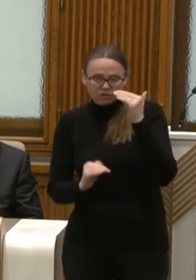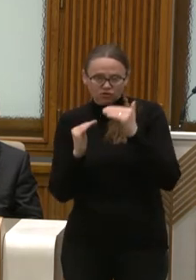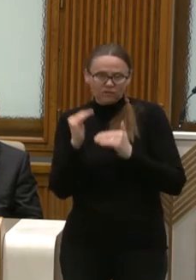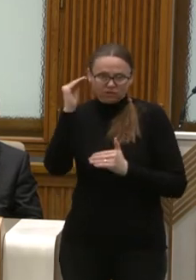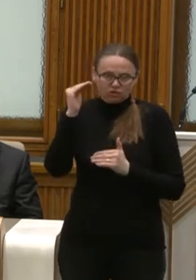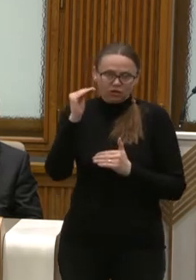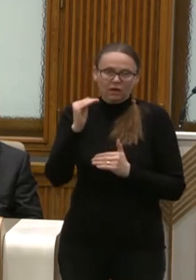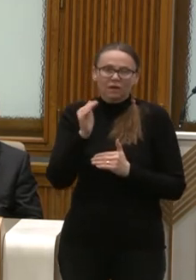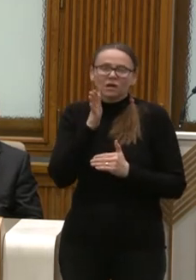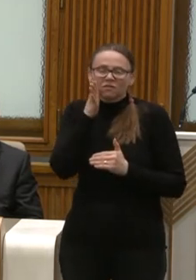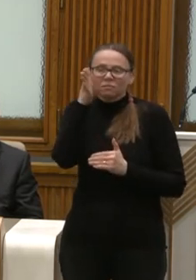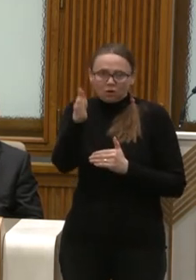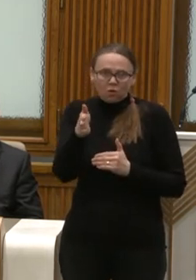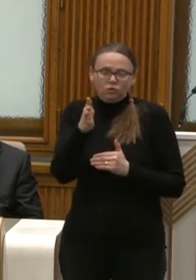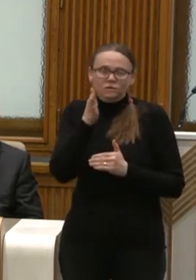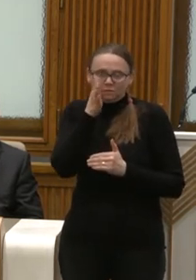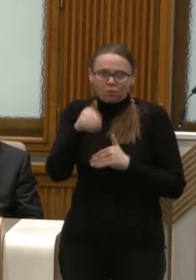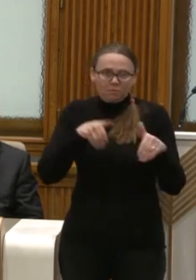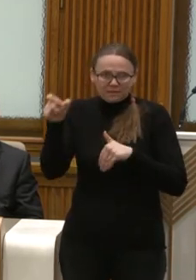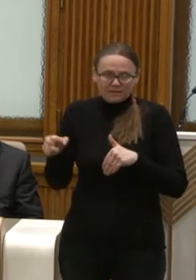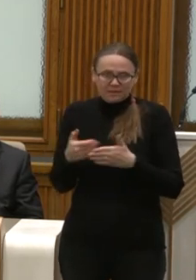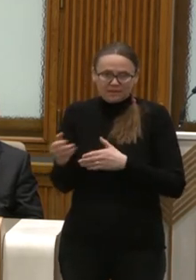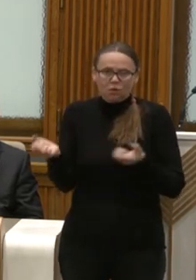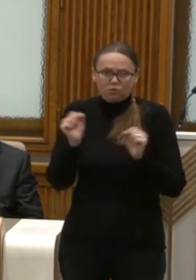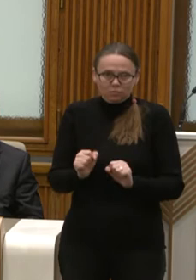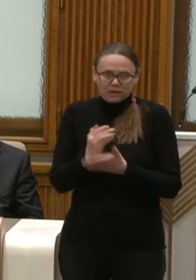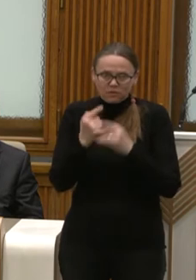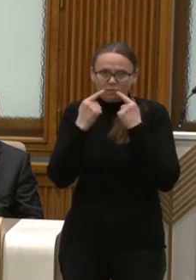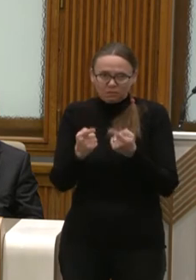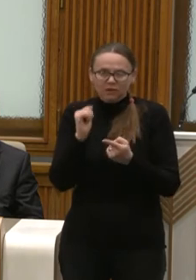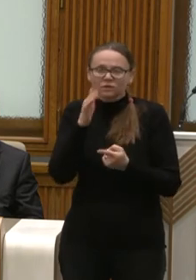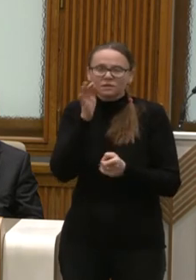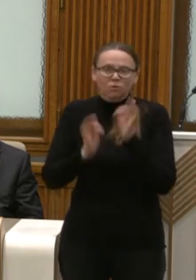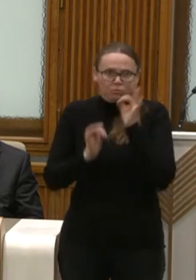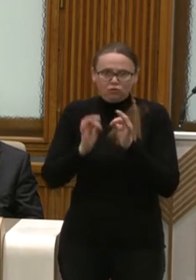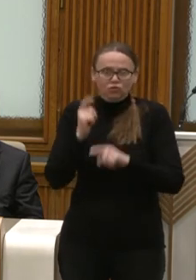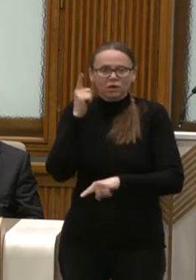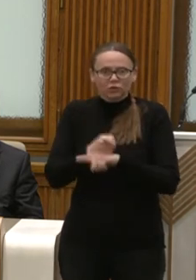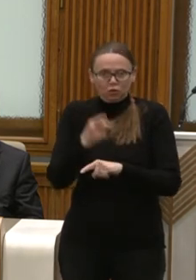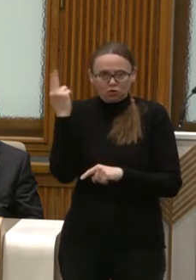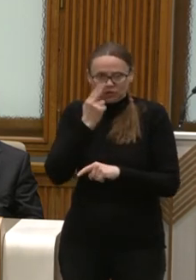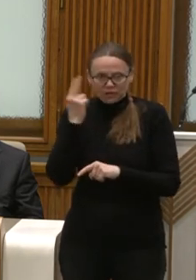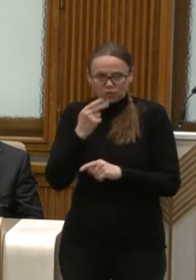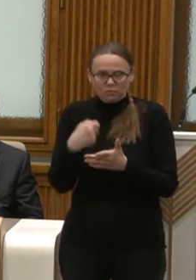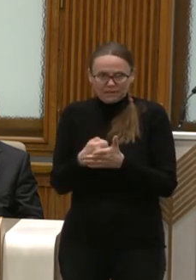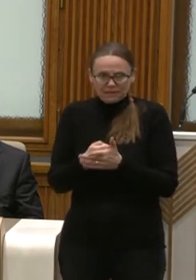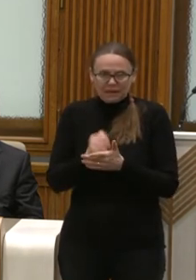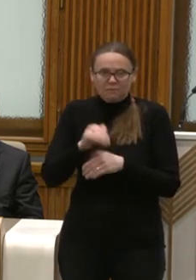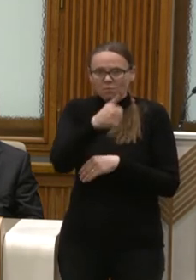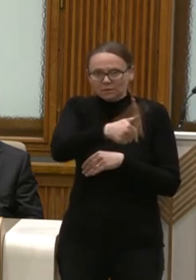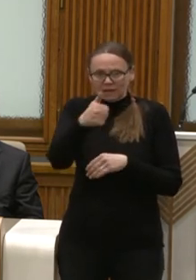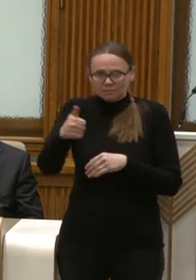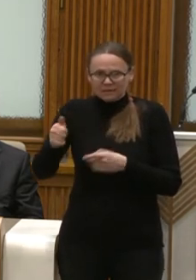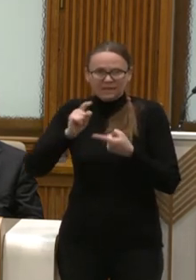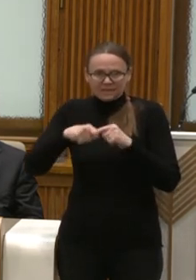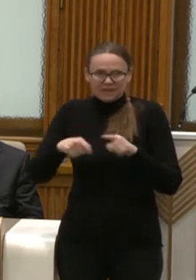je verjetno minister za gospodarstvo že povedal, prišlo do tega, da se bo skušalo pač določiti razumne cene po posamičnih artiklih,